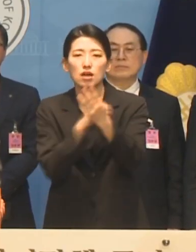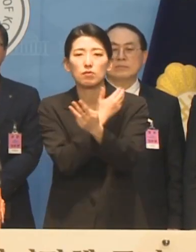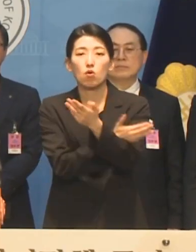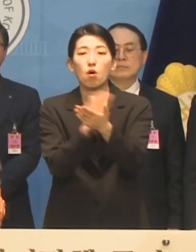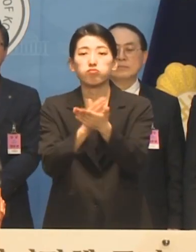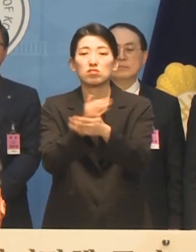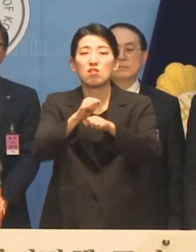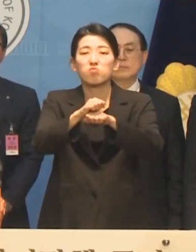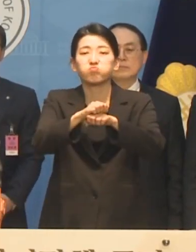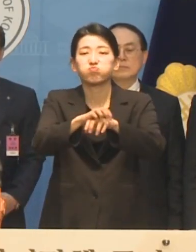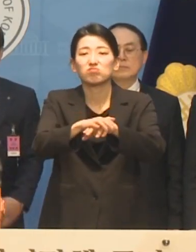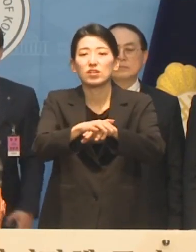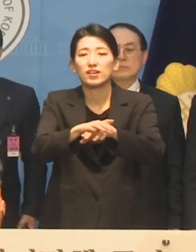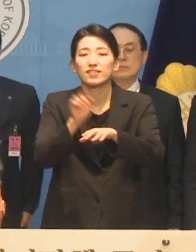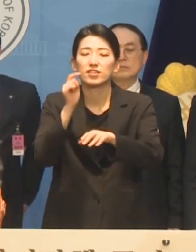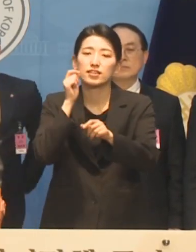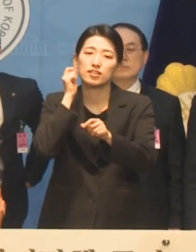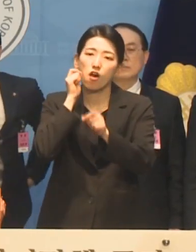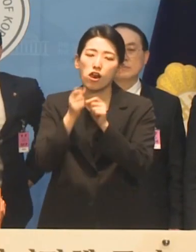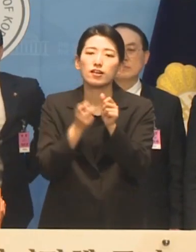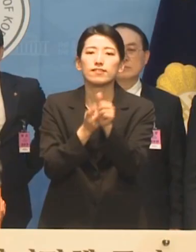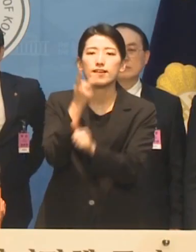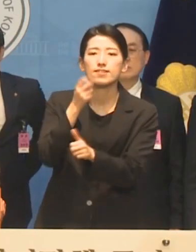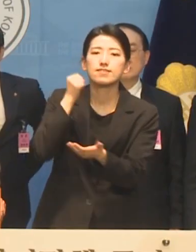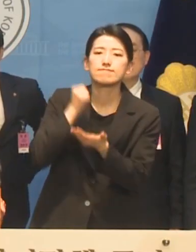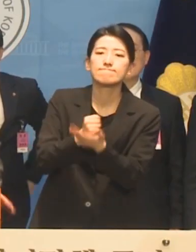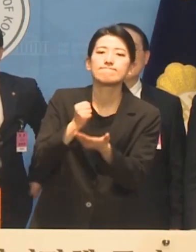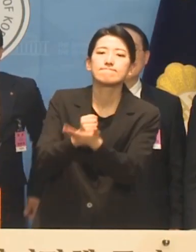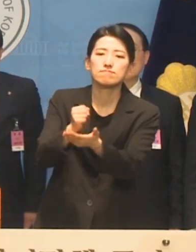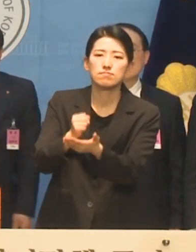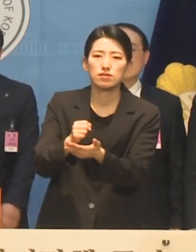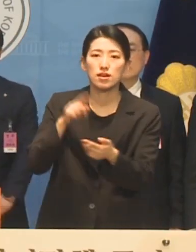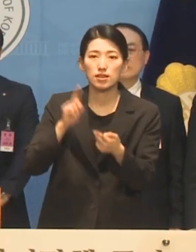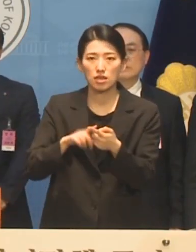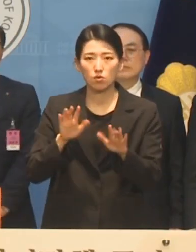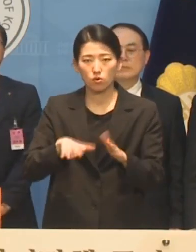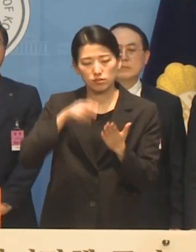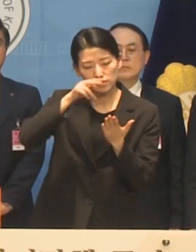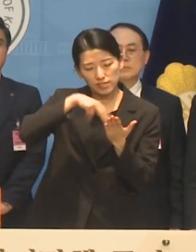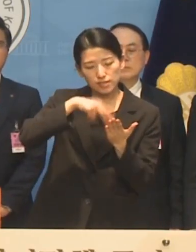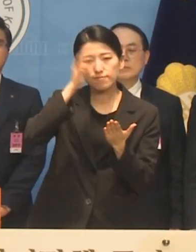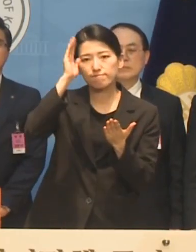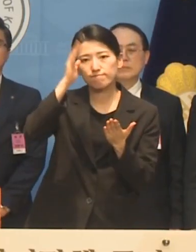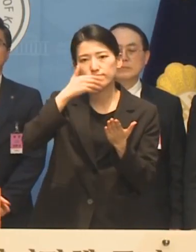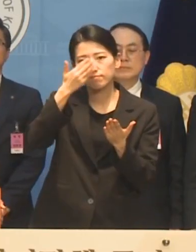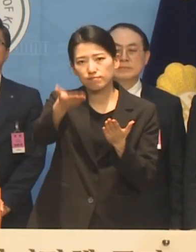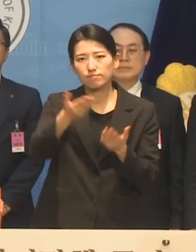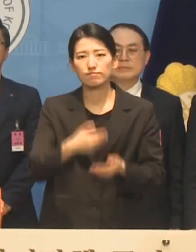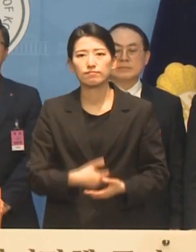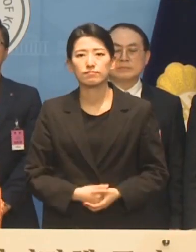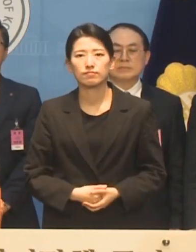탄핵을 규탄하면서 이제 성명서를 발표하도록 하겠습니다.